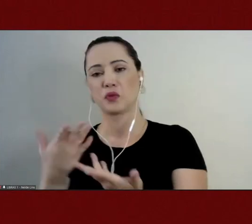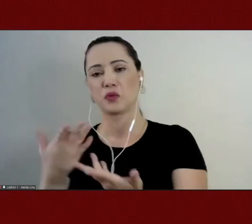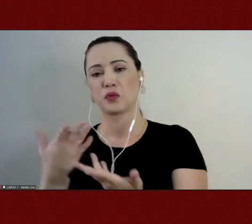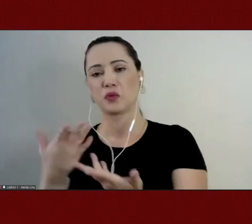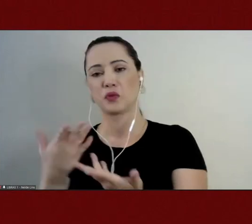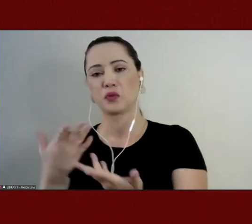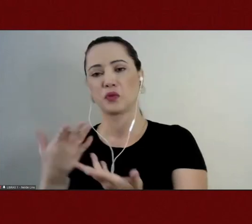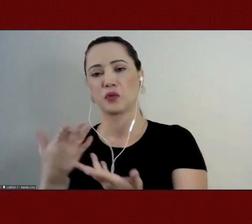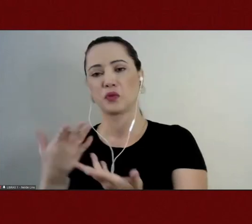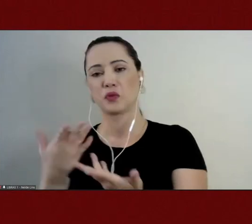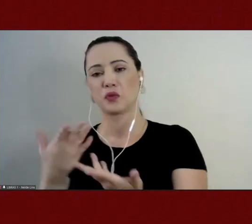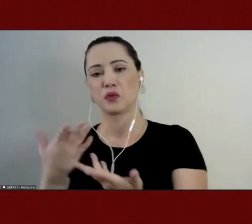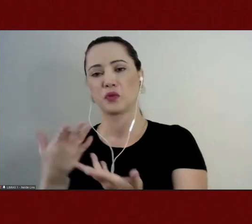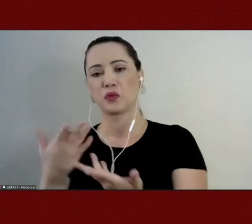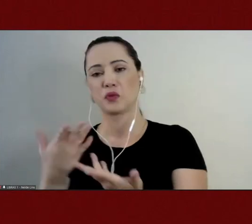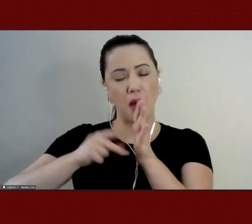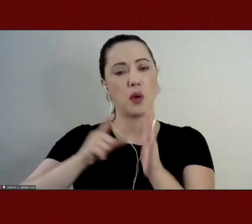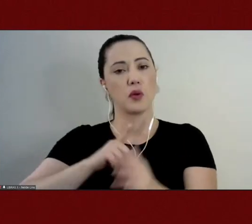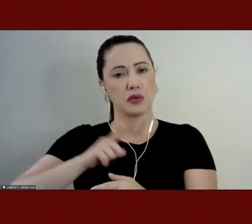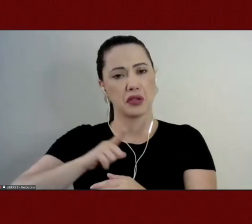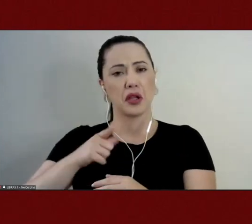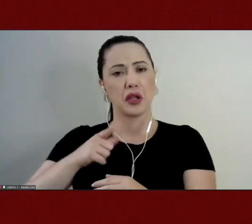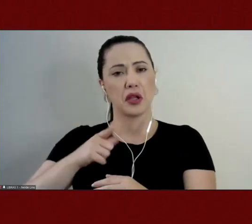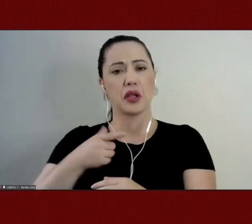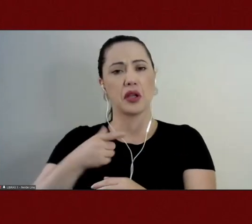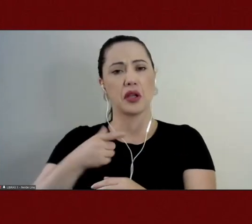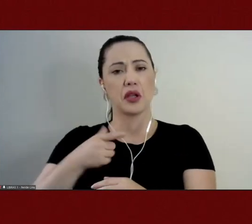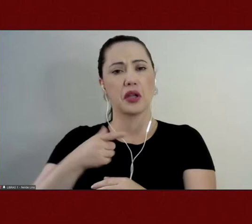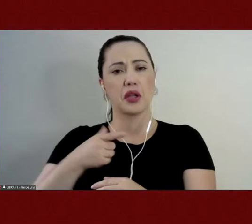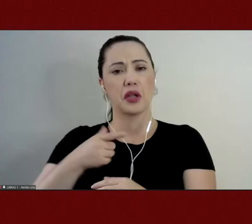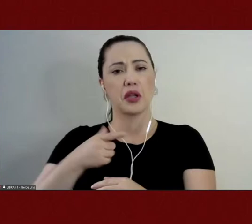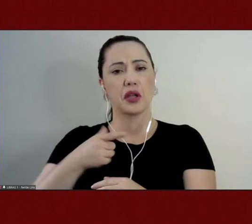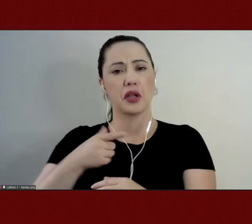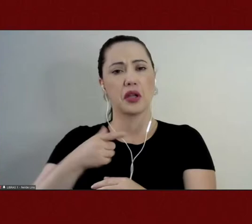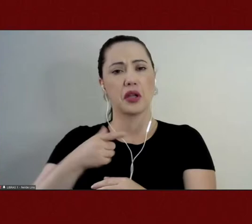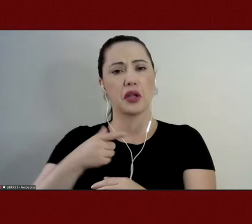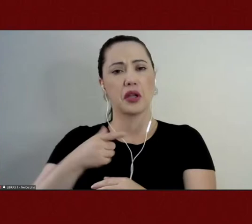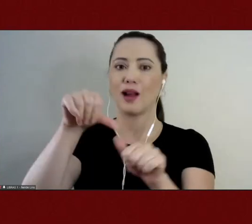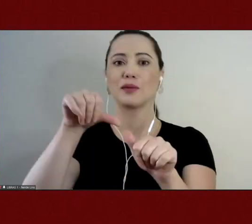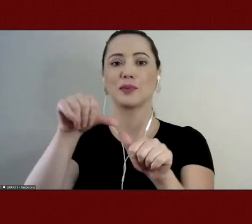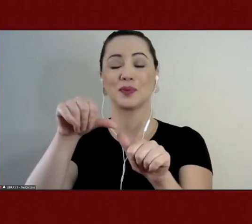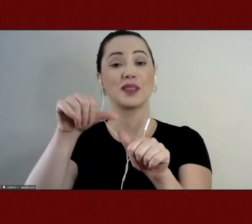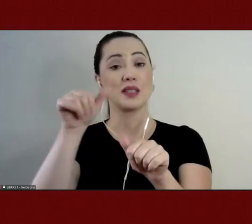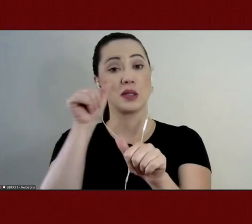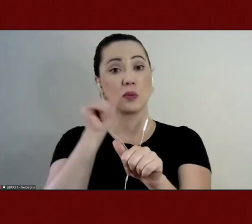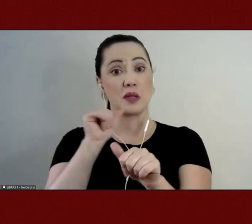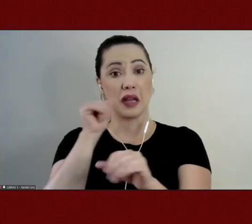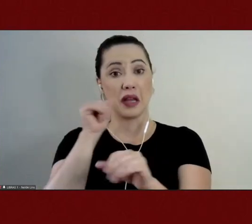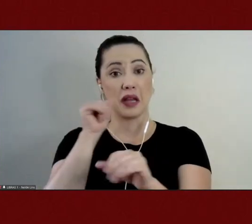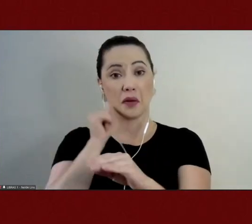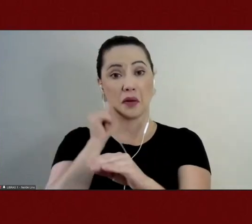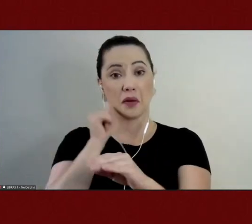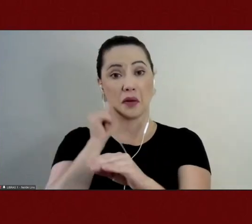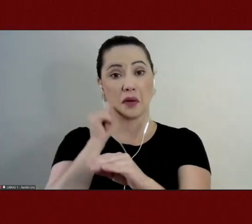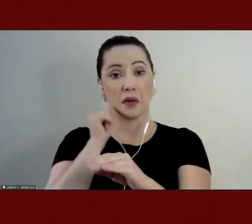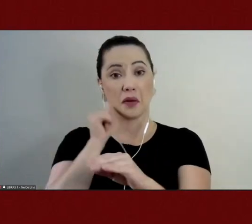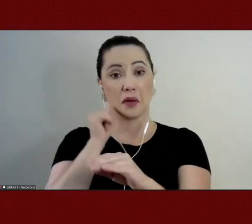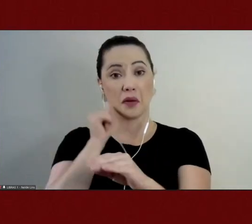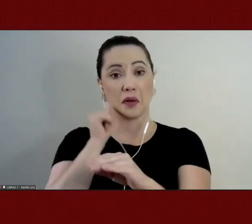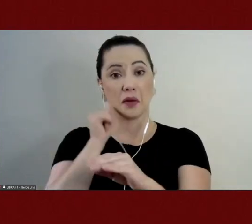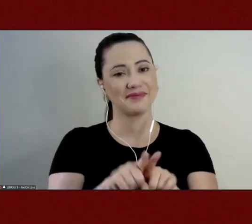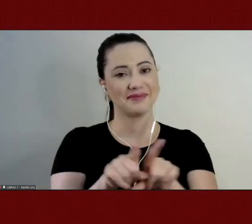últimos 10 anos tem mudado bastante, tem tido uma participação feminina importante. Na política, nós